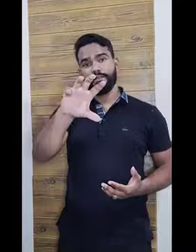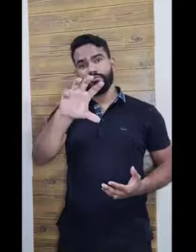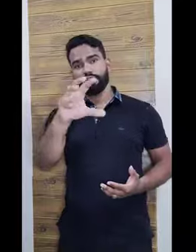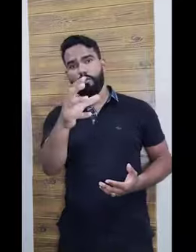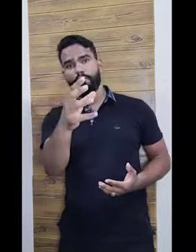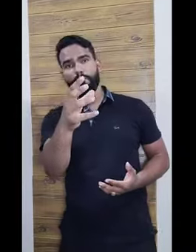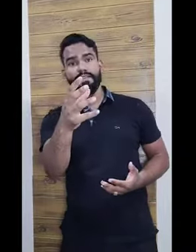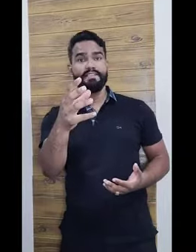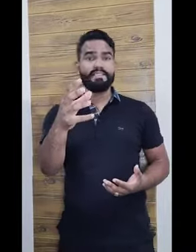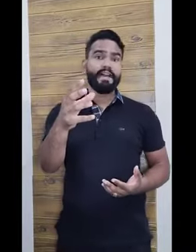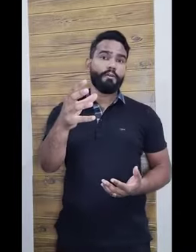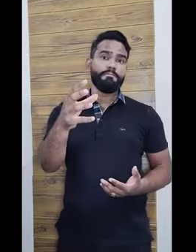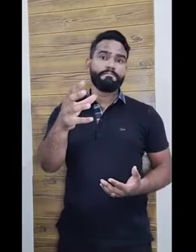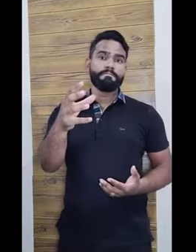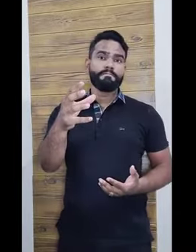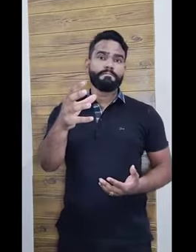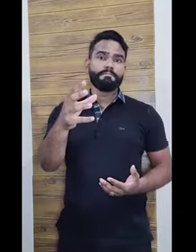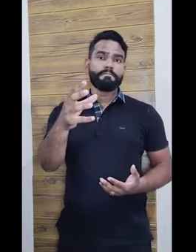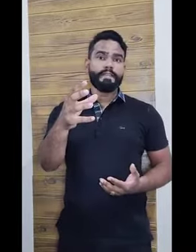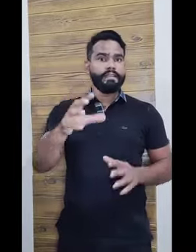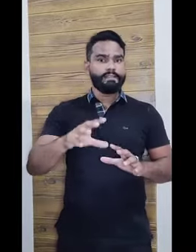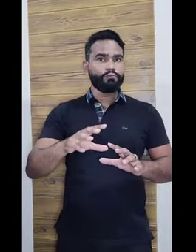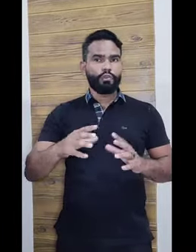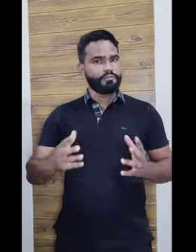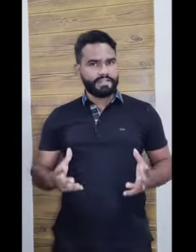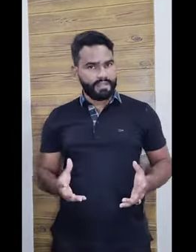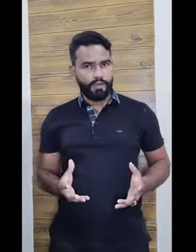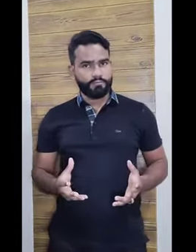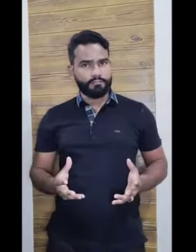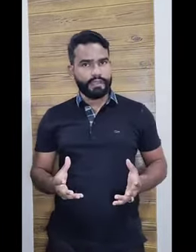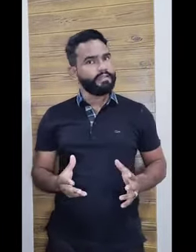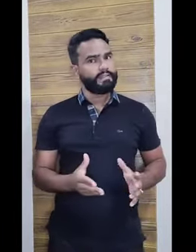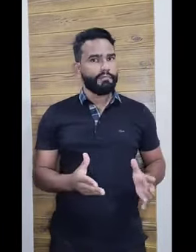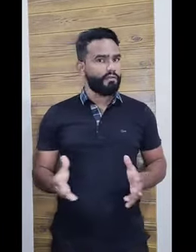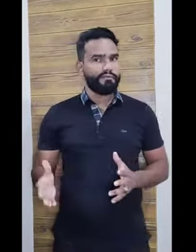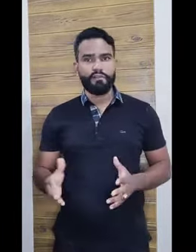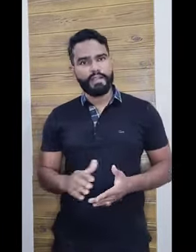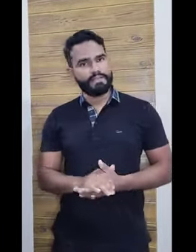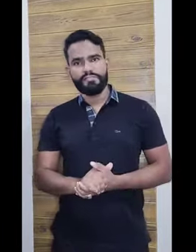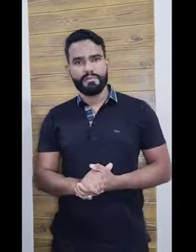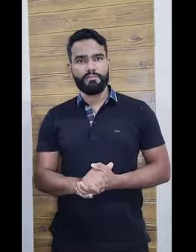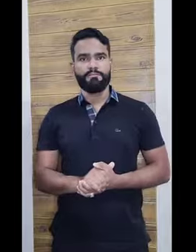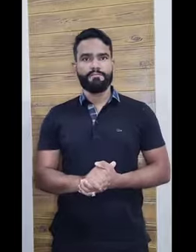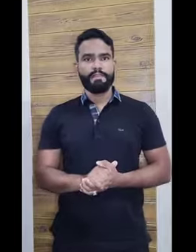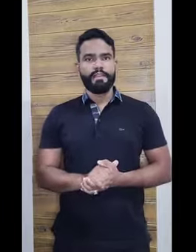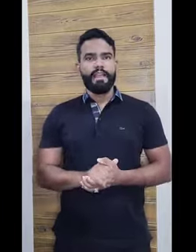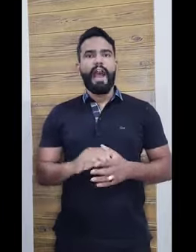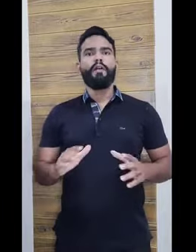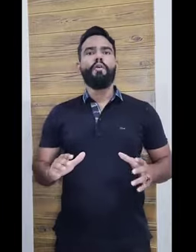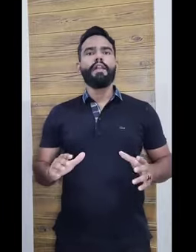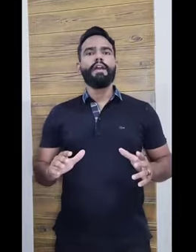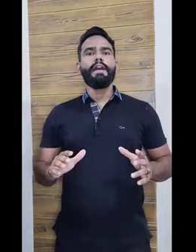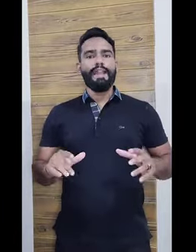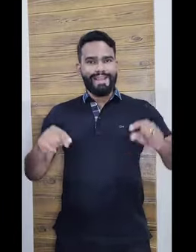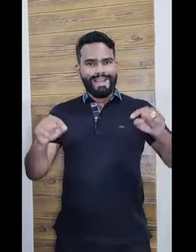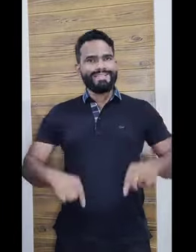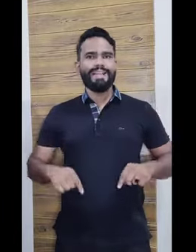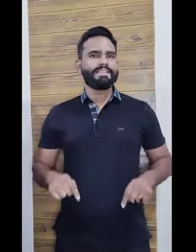de sua mão para esse sinal. Então, todo sinal, ele tem uma configuração de mão. Agora, nesse